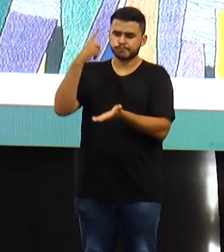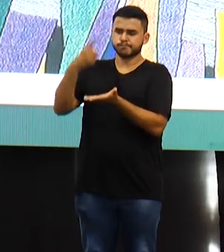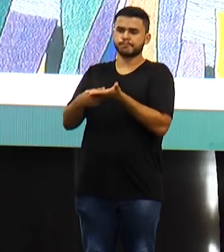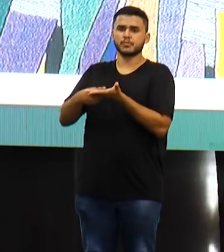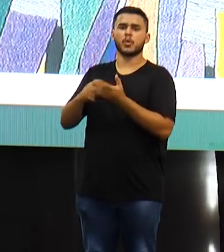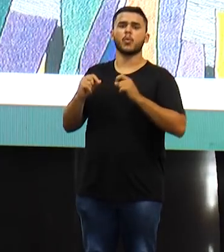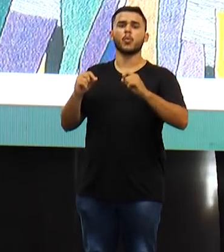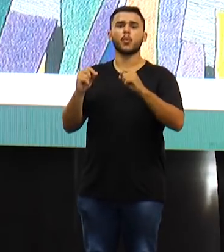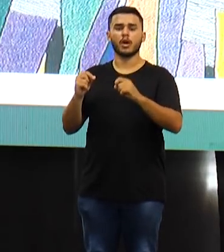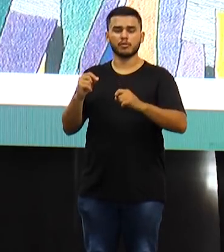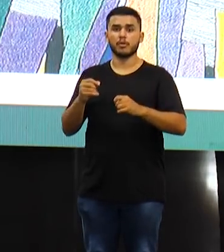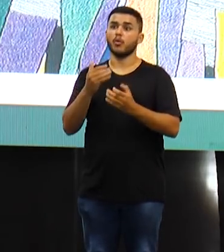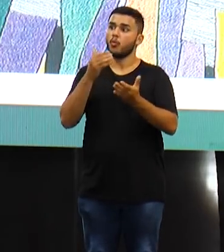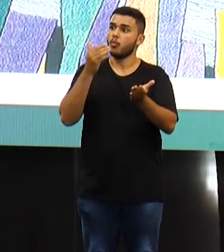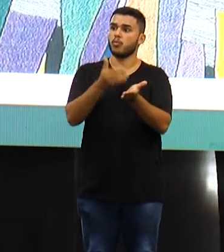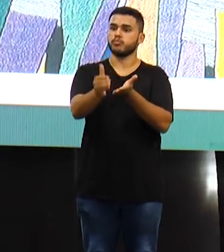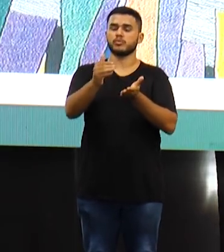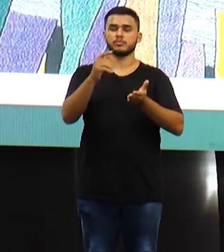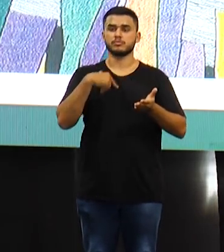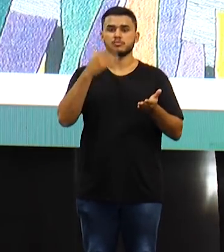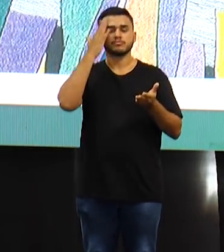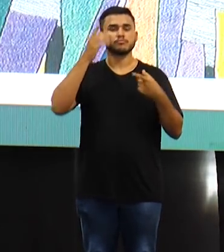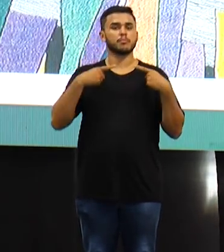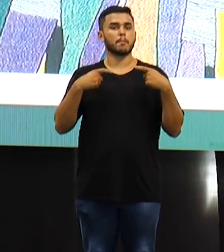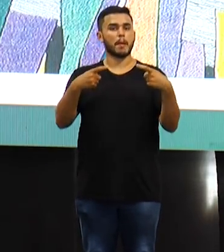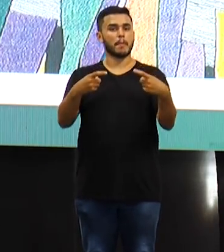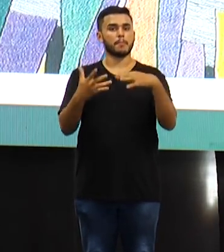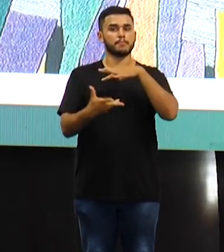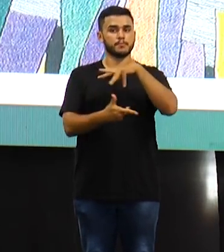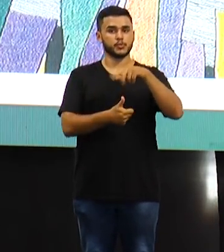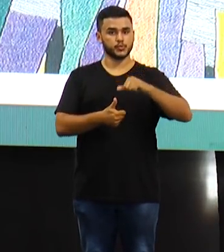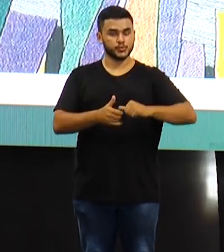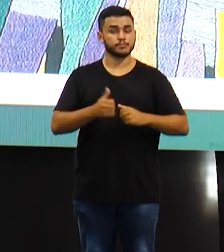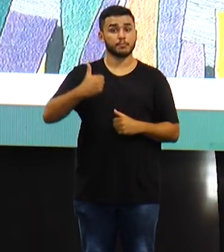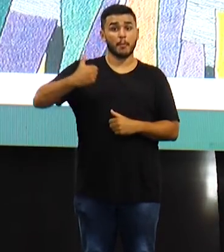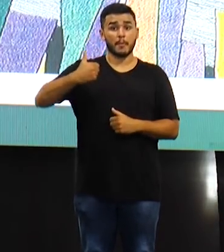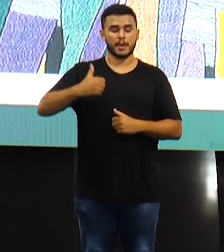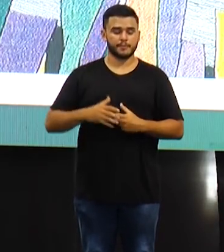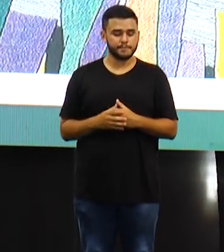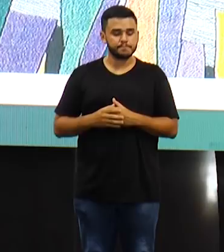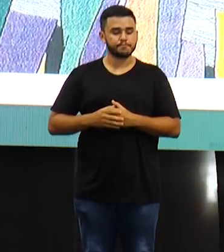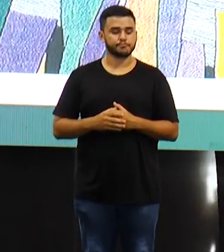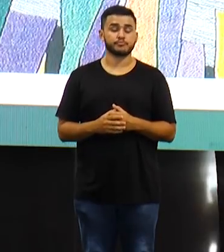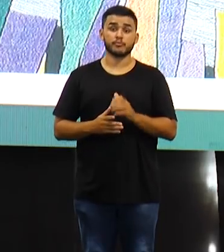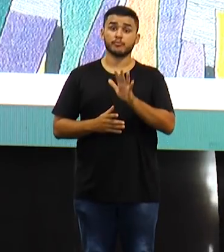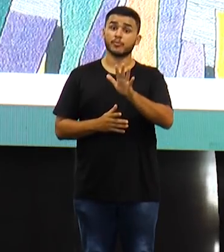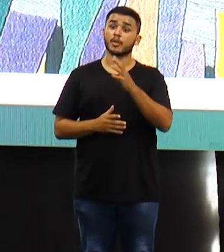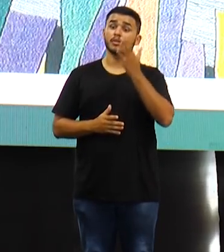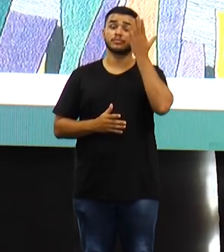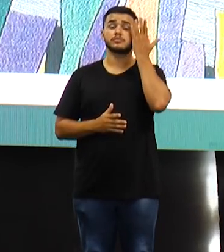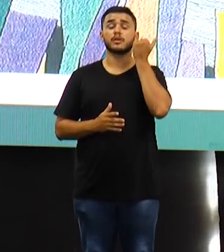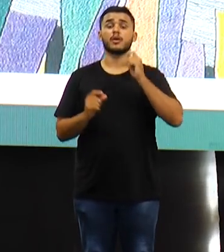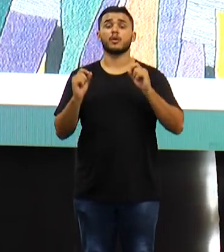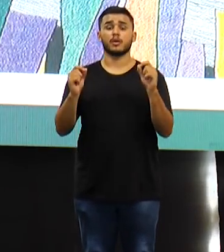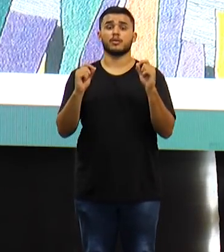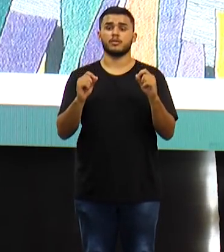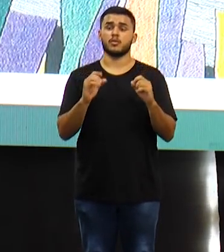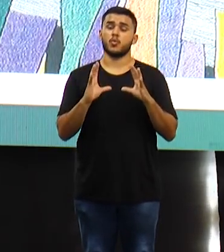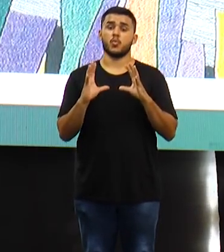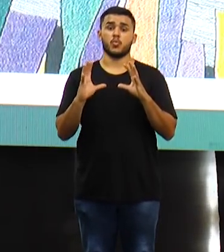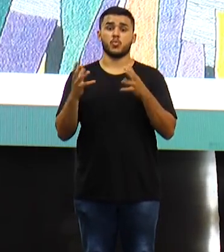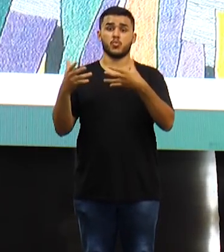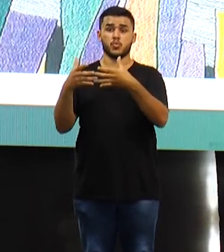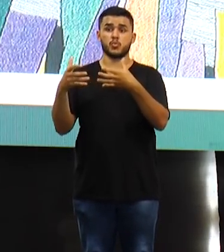Dentre as resoluções importantes, diria para vocês, a fragmentação do